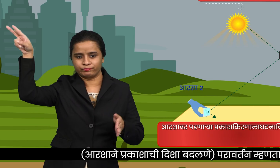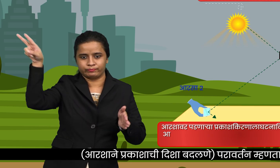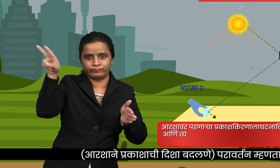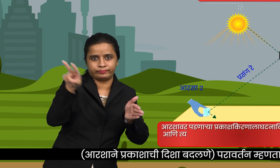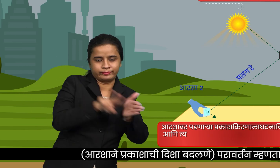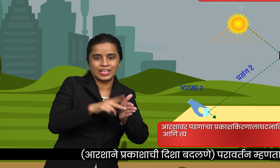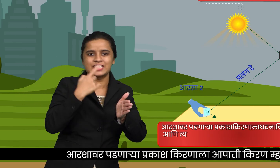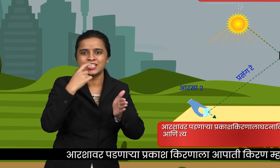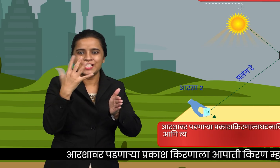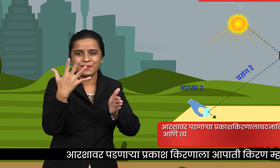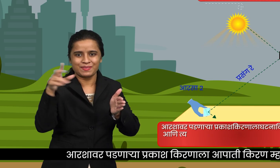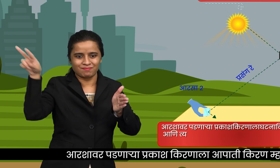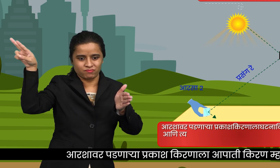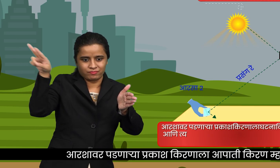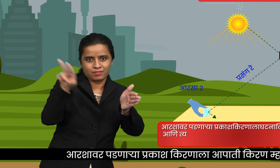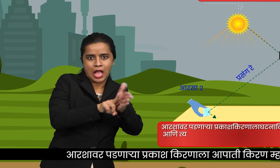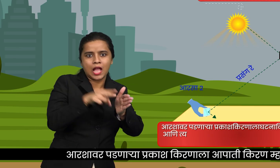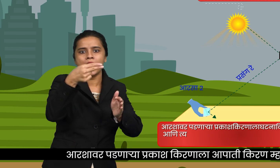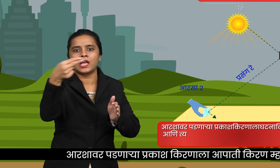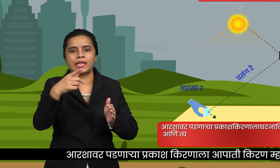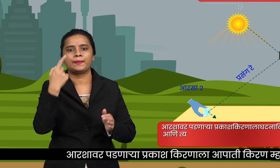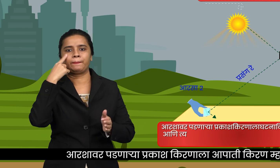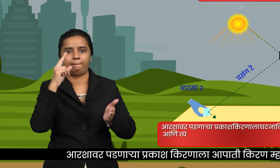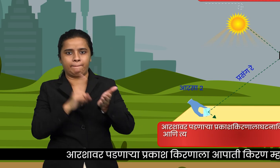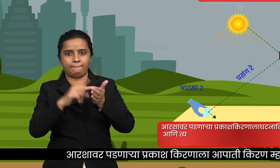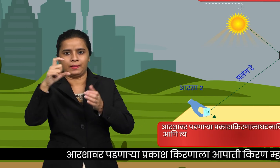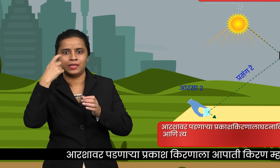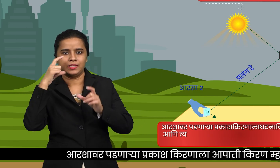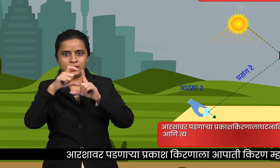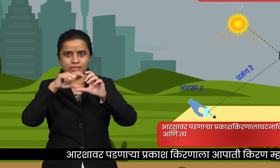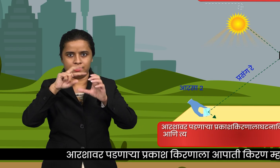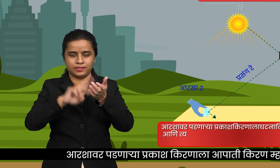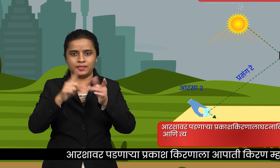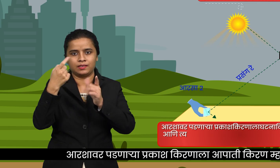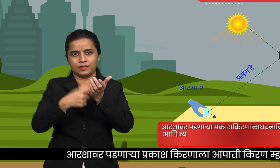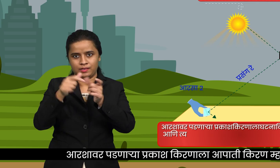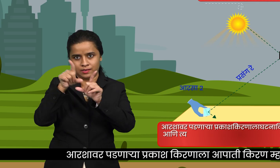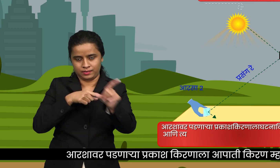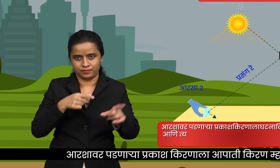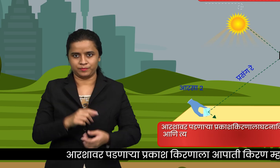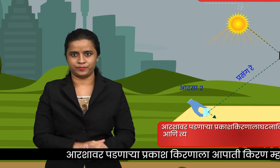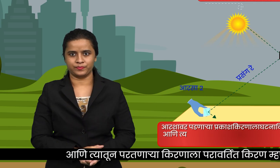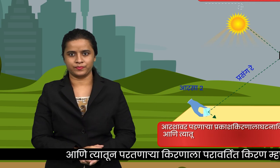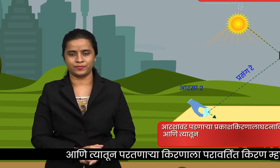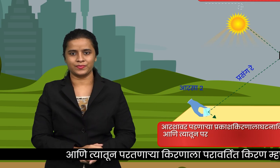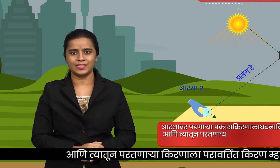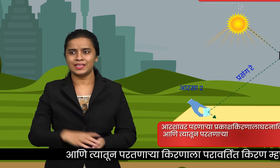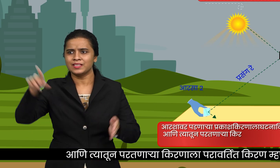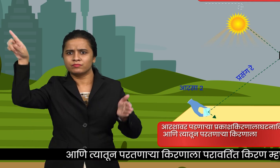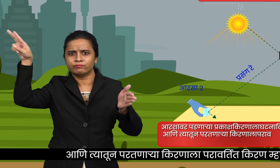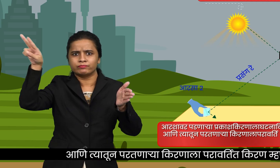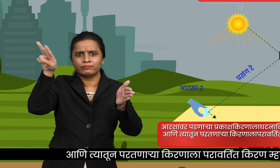परावर्तन म्हणतात. आरशावर पडणाऱ्या प्रकाश किरणाला आपती किरण म्हणतात